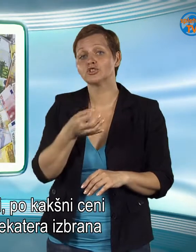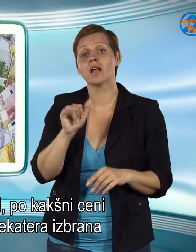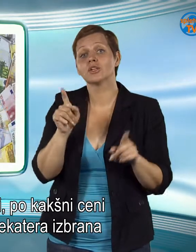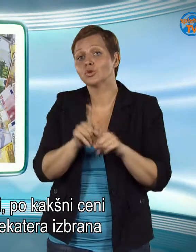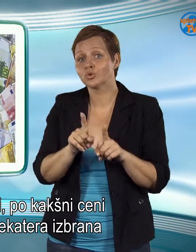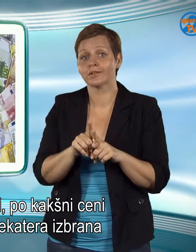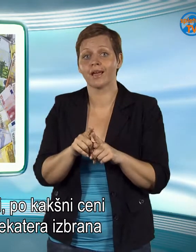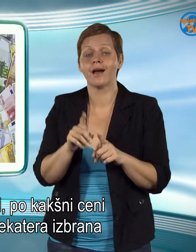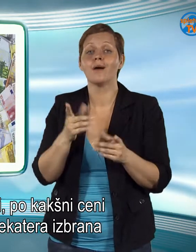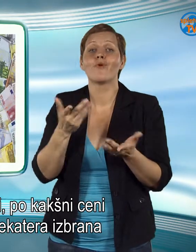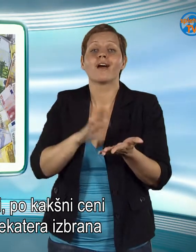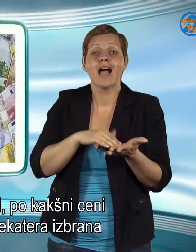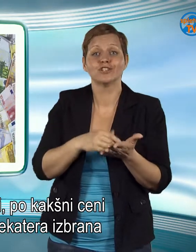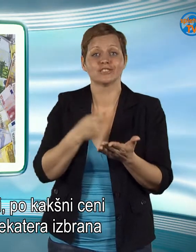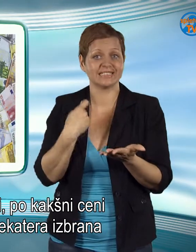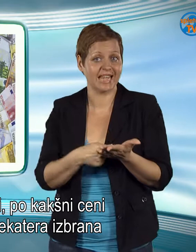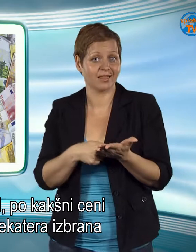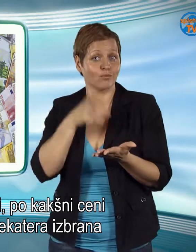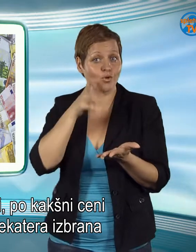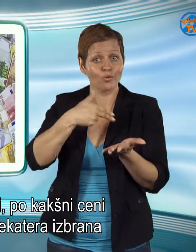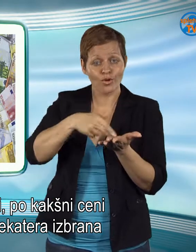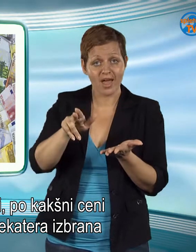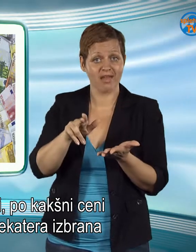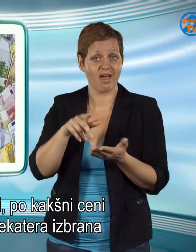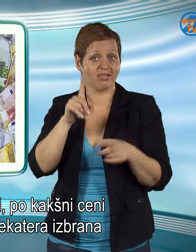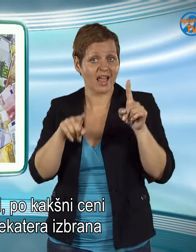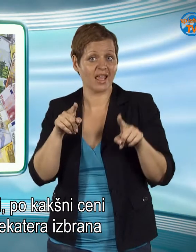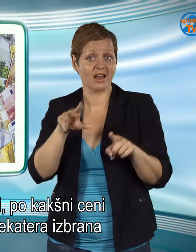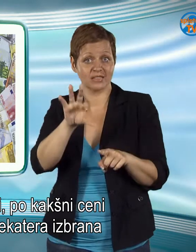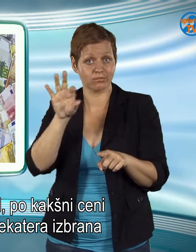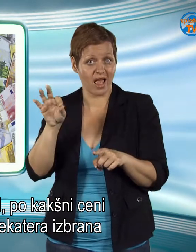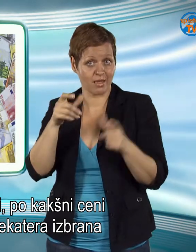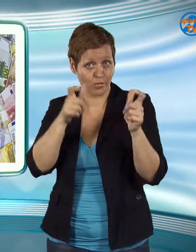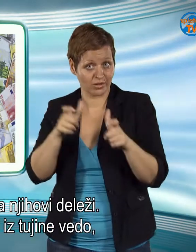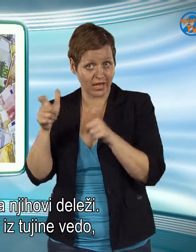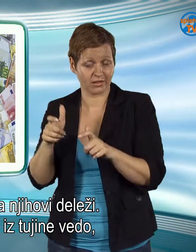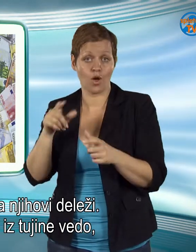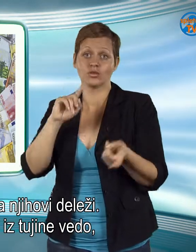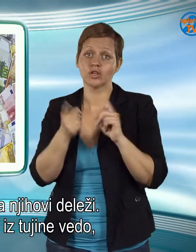Vprašanje je tudi, po kakšni ceni bodo prodana nekatera izbrana podjetja oziroma njihovi deleži.